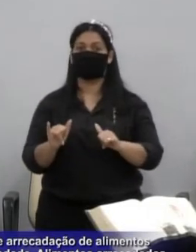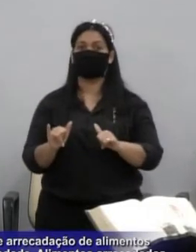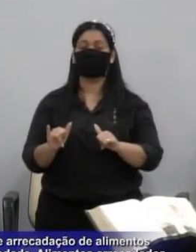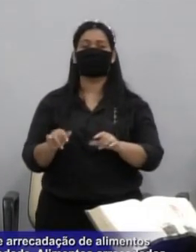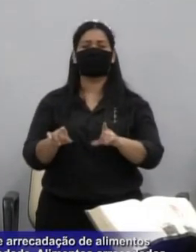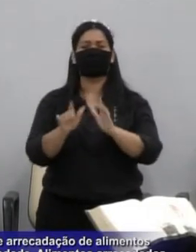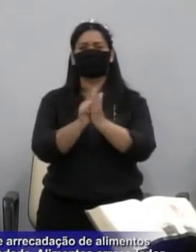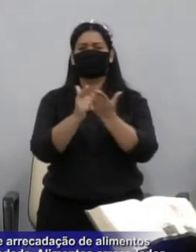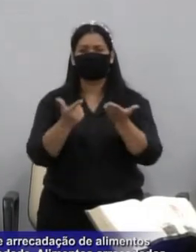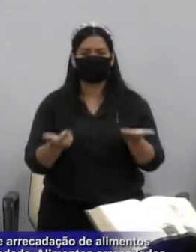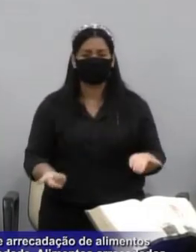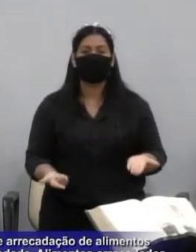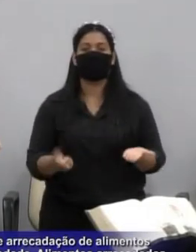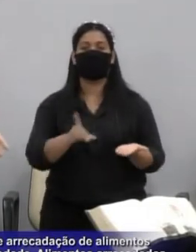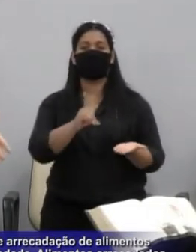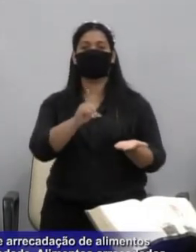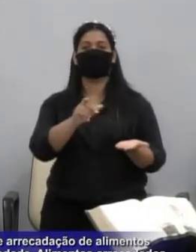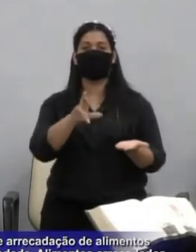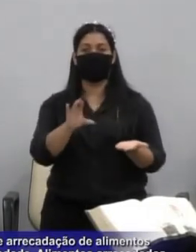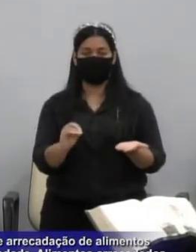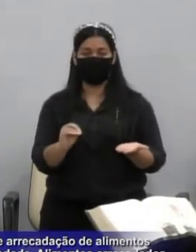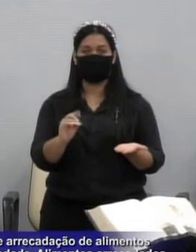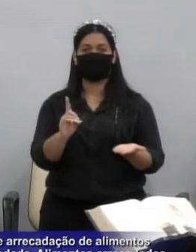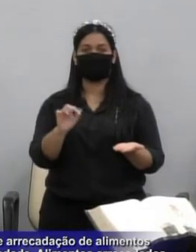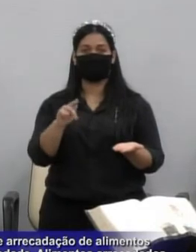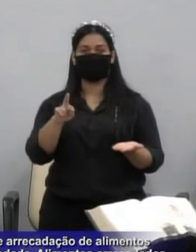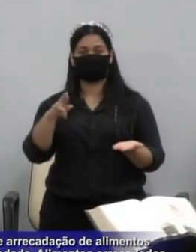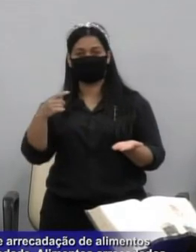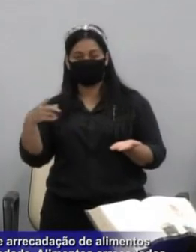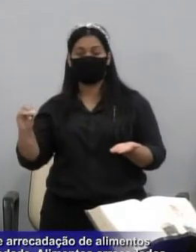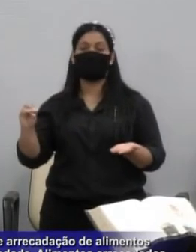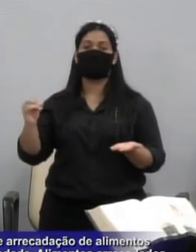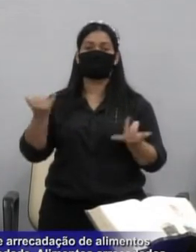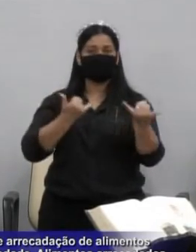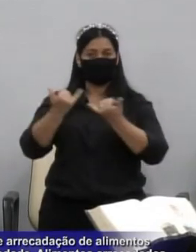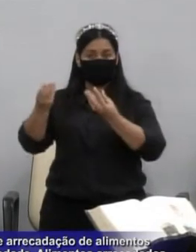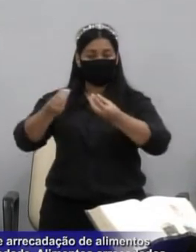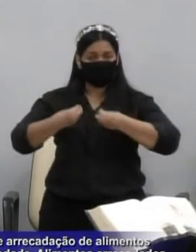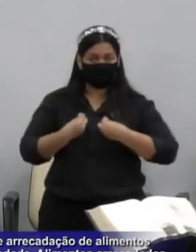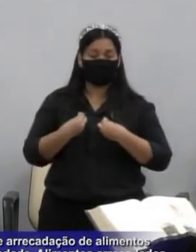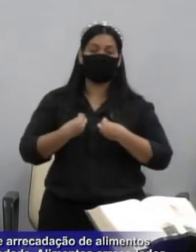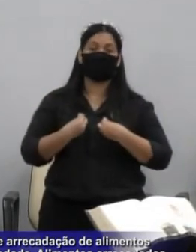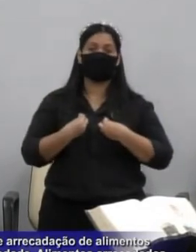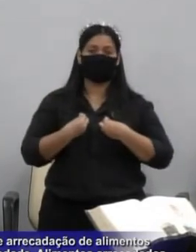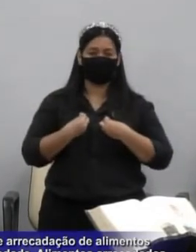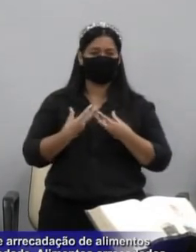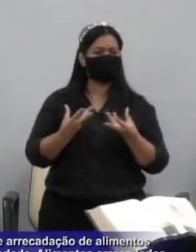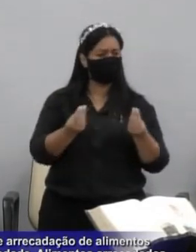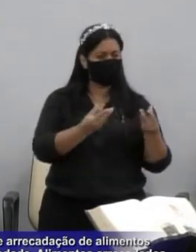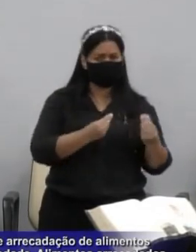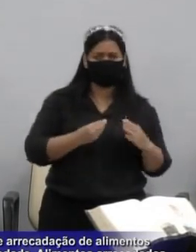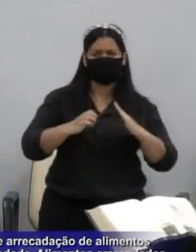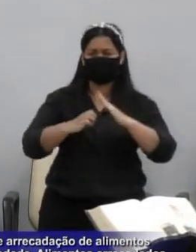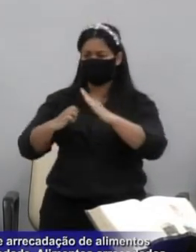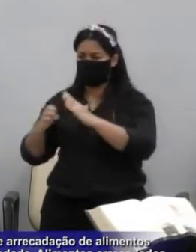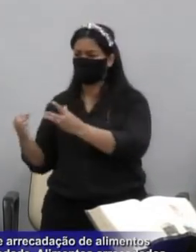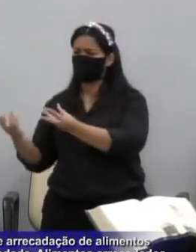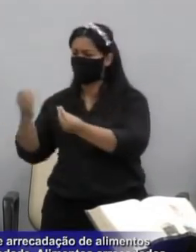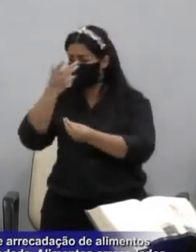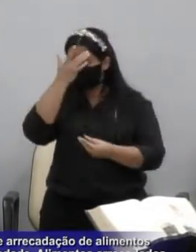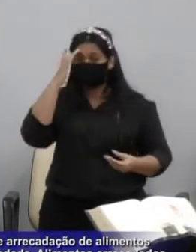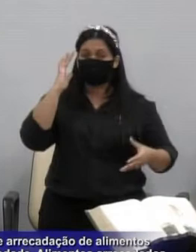Diário da Região, que o Diário da Região trouxe aí as informações, de tantas entidades, pessoas